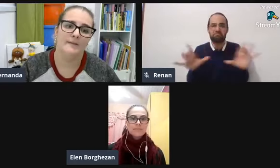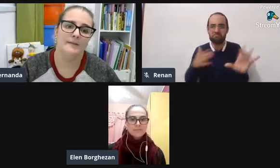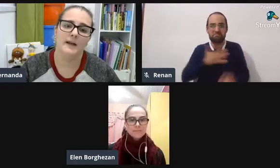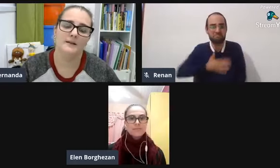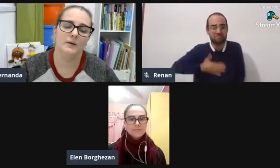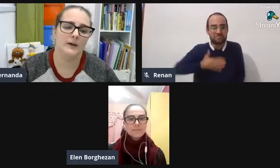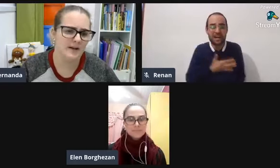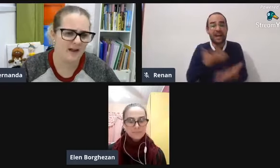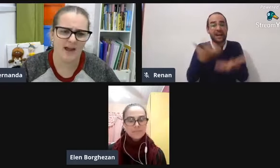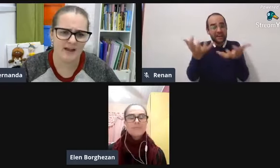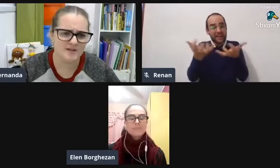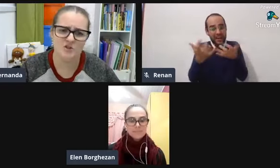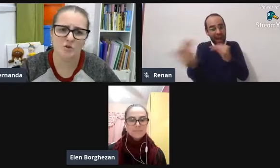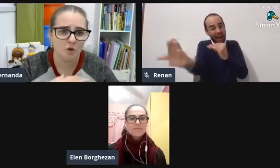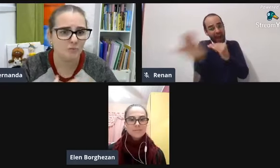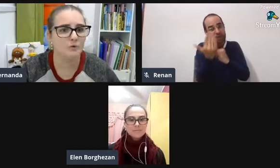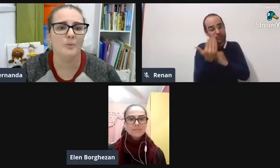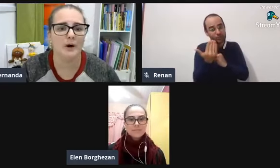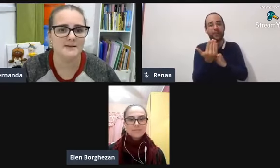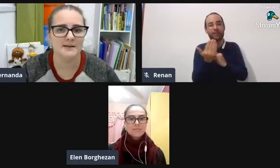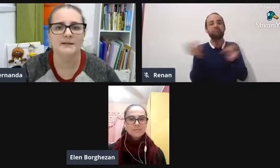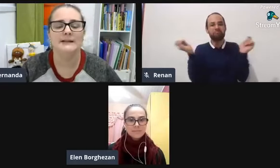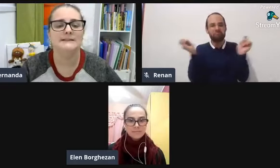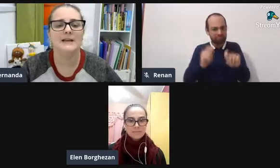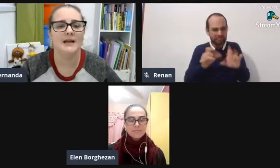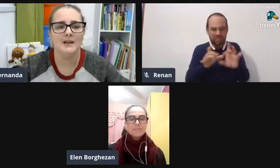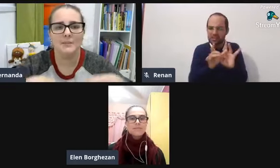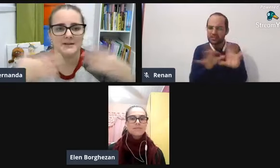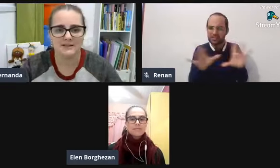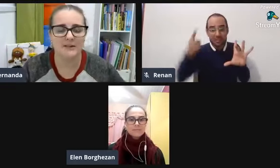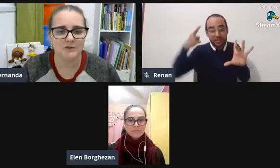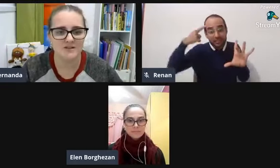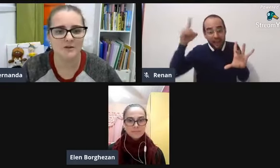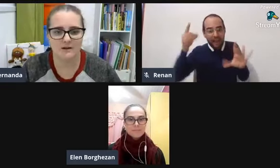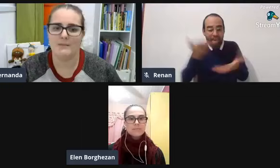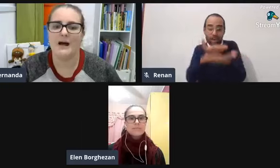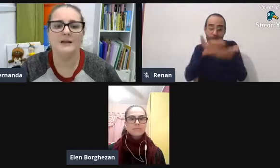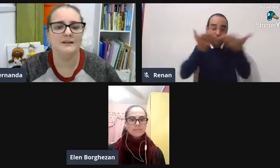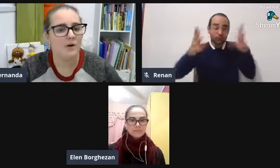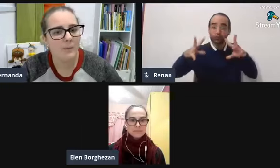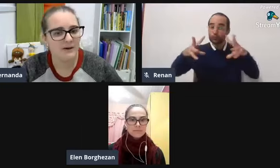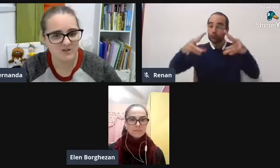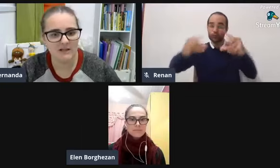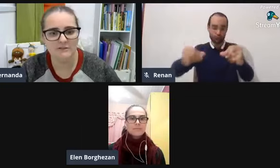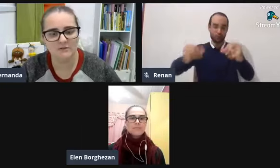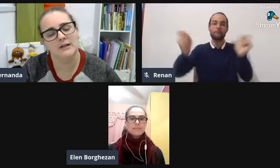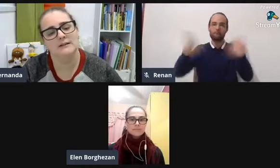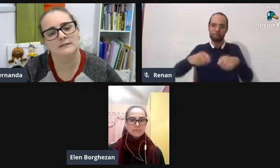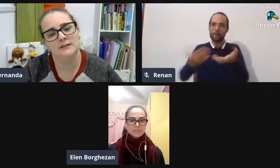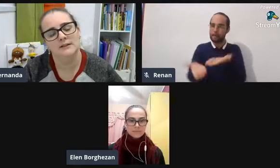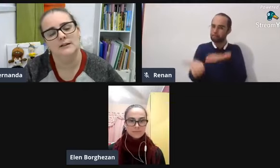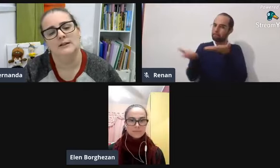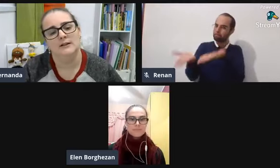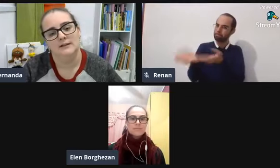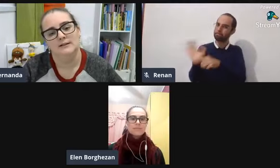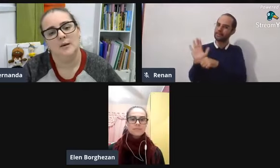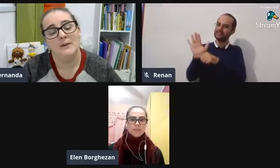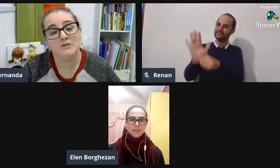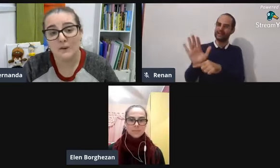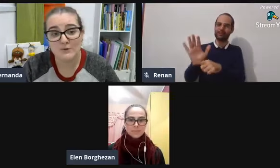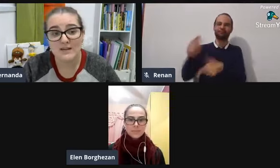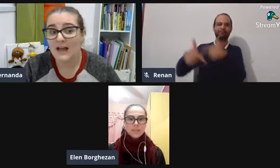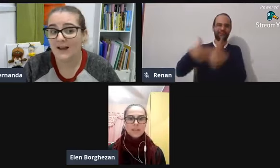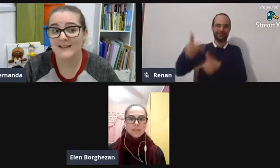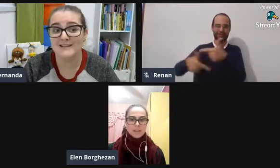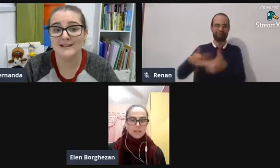colaborar, né? Então, a ideia é essa, de que todo mundo possa estar aí apresentando o seu trabalho e estar compartilhando, né? Então,